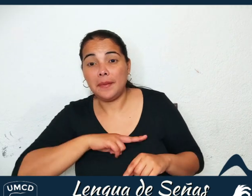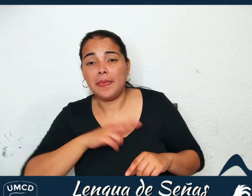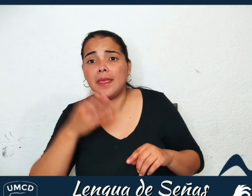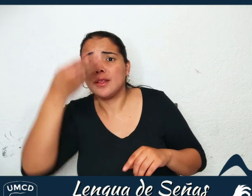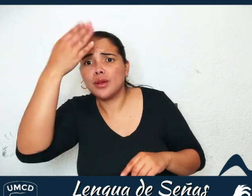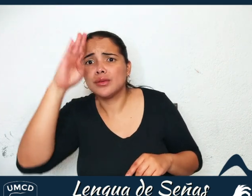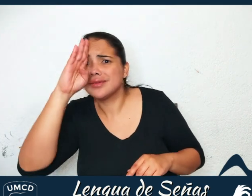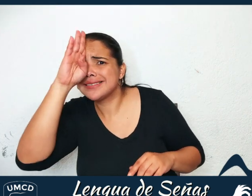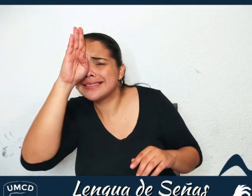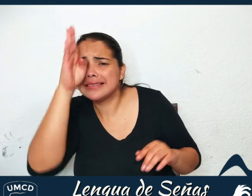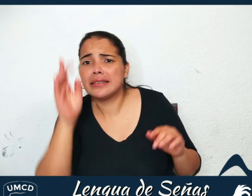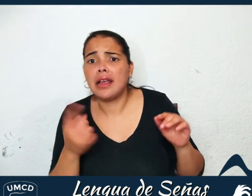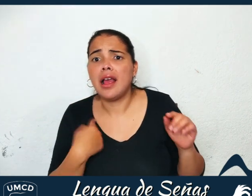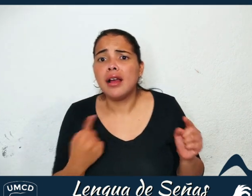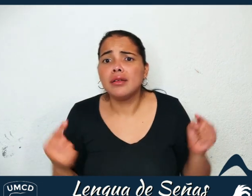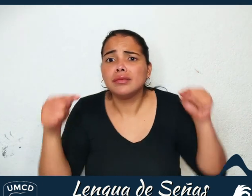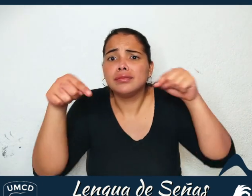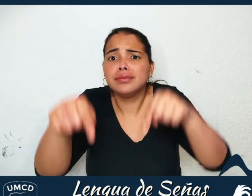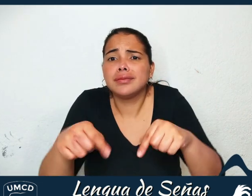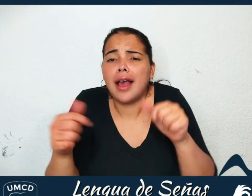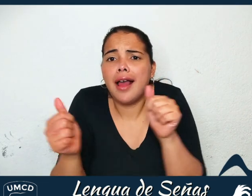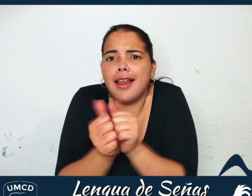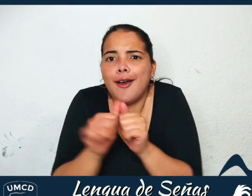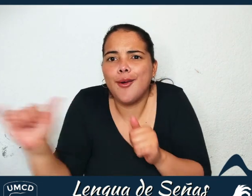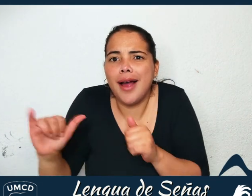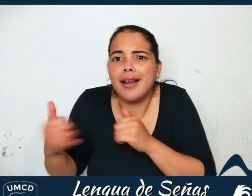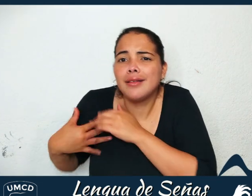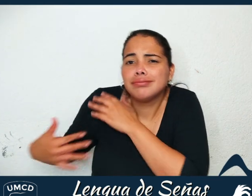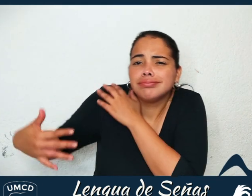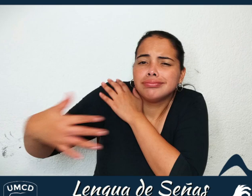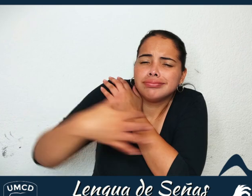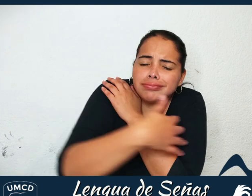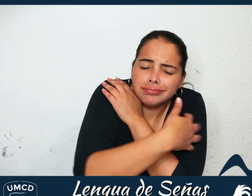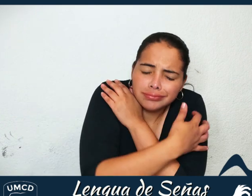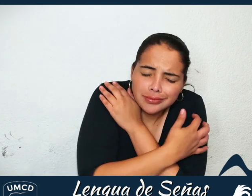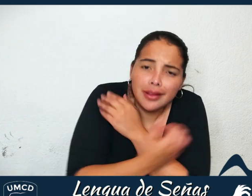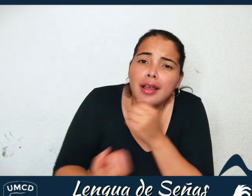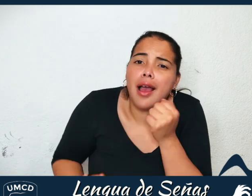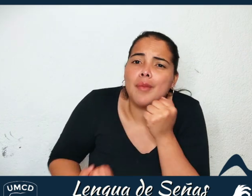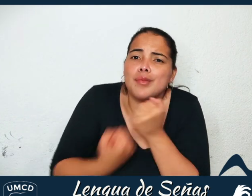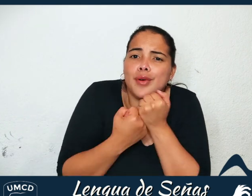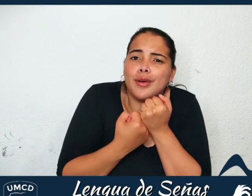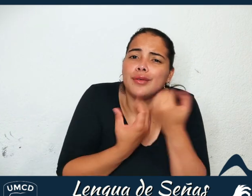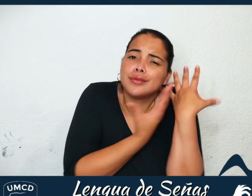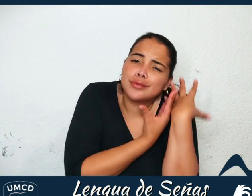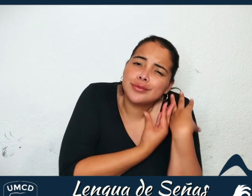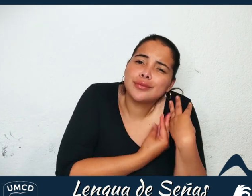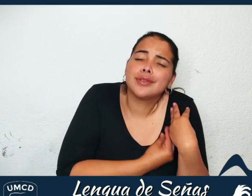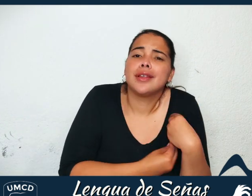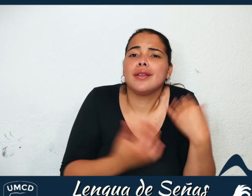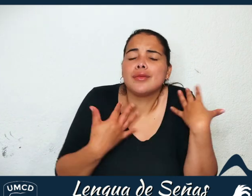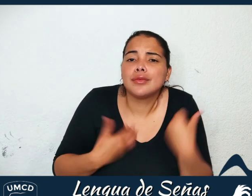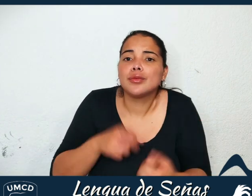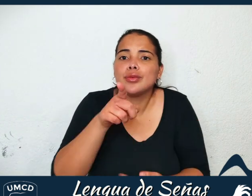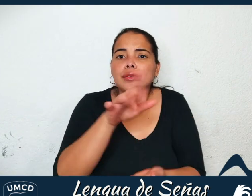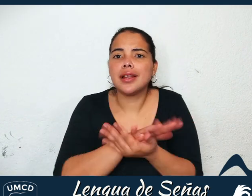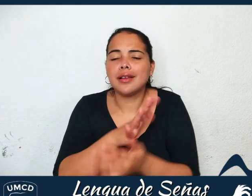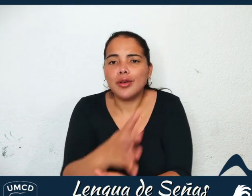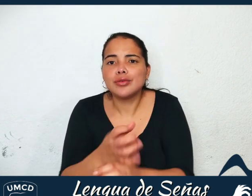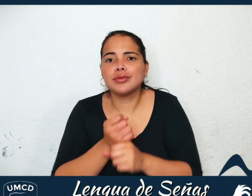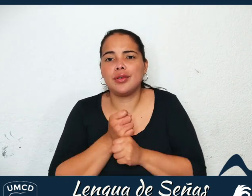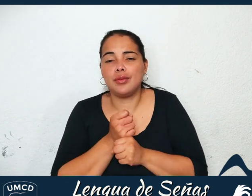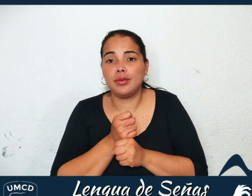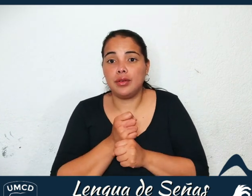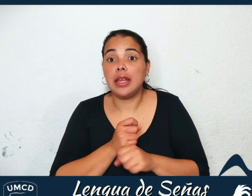Espíritu Santo, tiene la idea de uno que viene al lado nuestro y nos alienta, nos apoya, nos